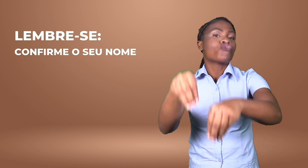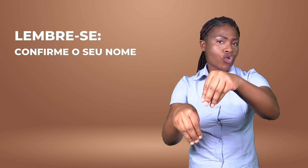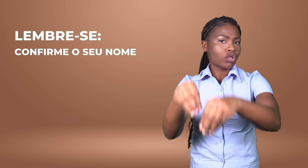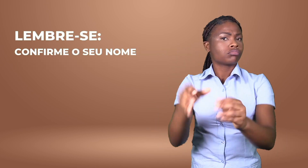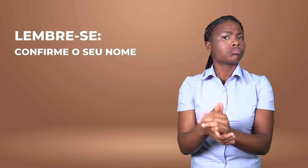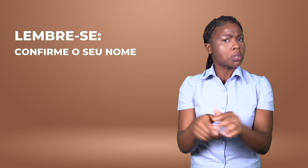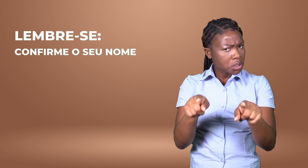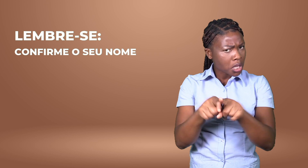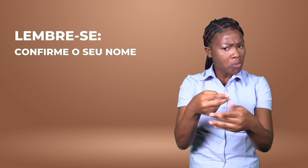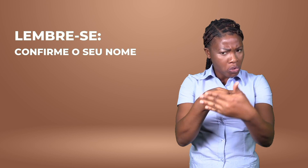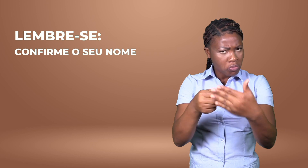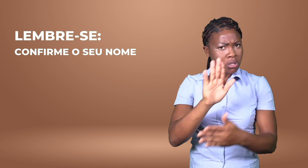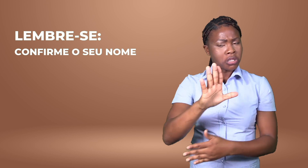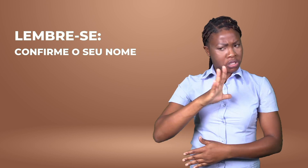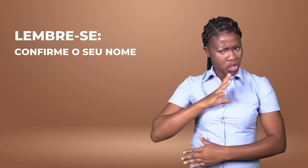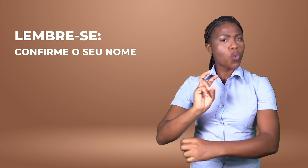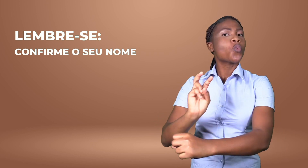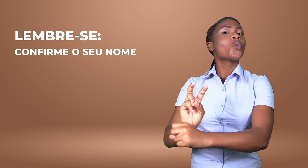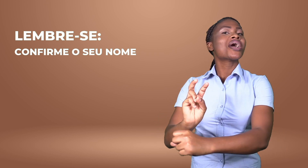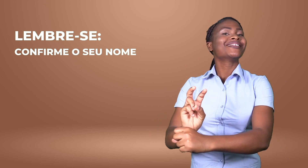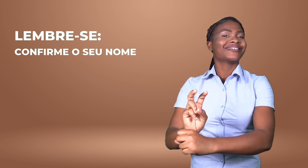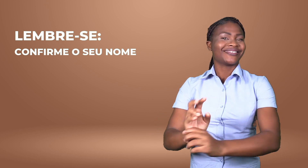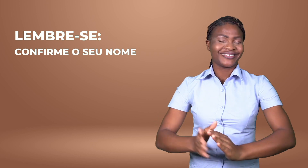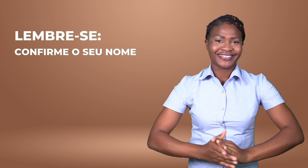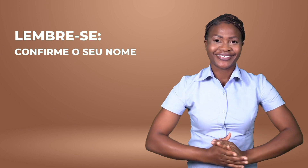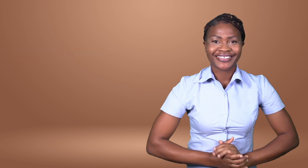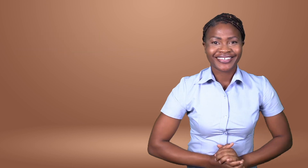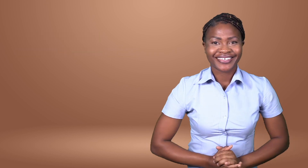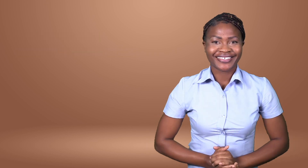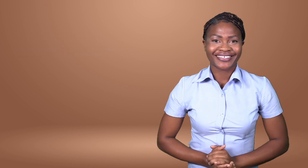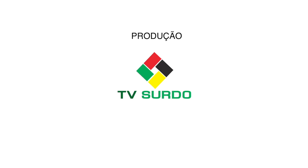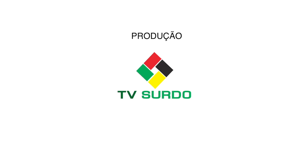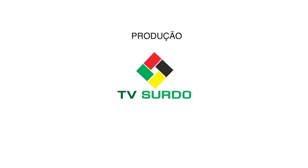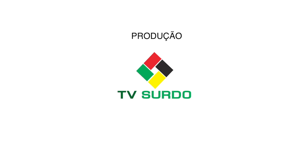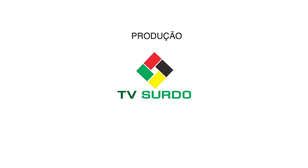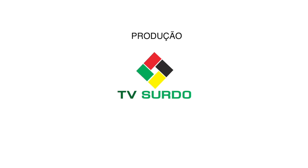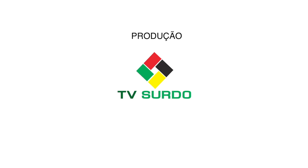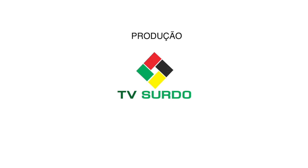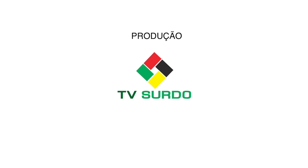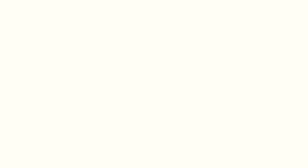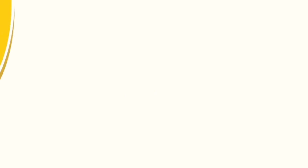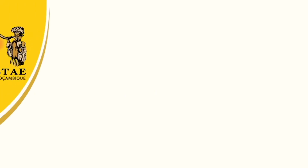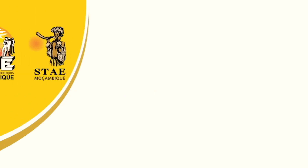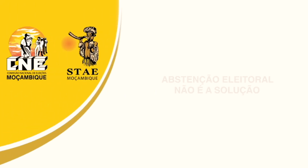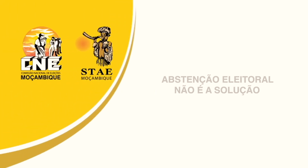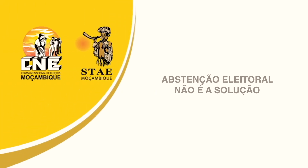seu nome no caderno de recenseamento eleitoral na sua Assembleia de Voto.